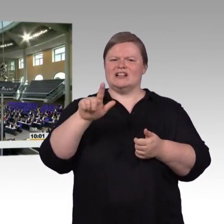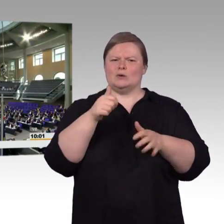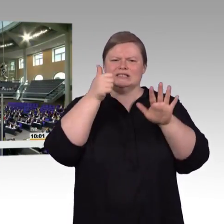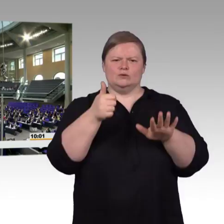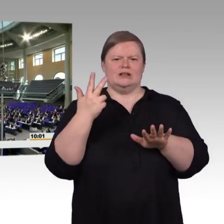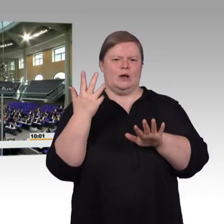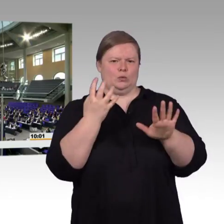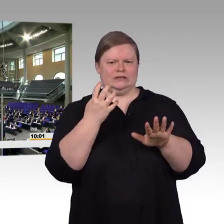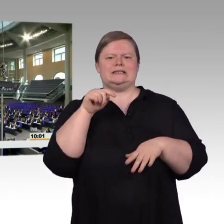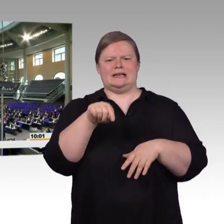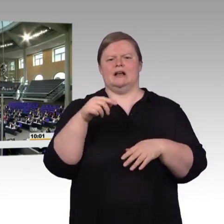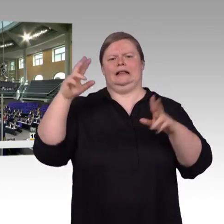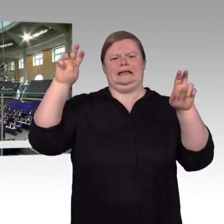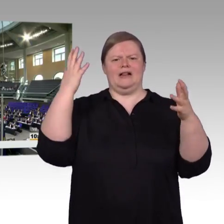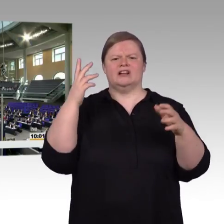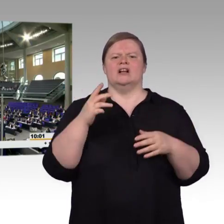Wer stimmt dagegen?